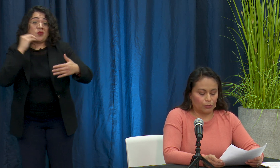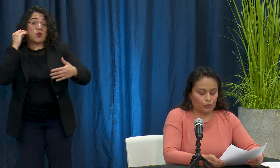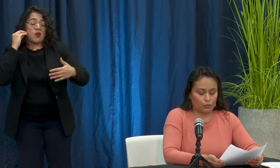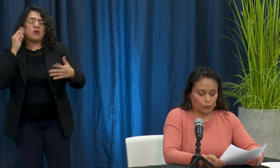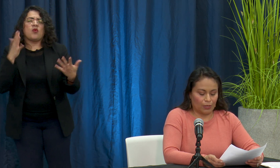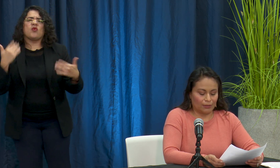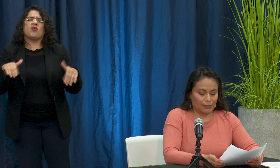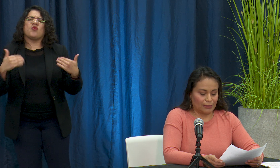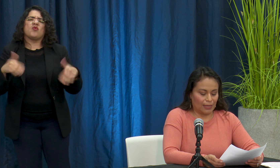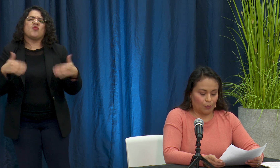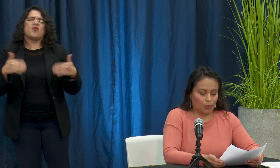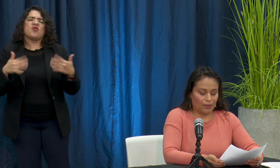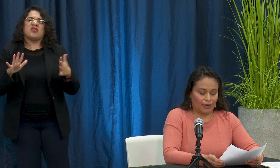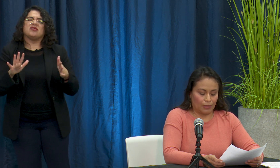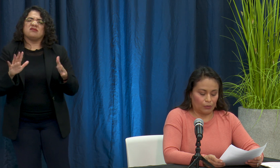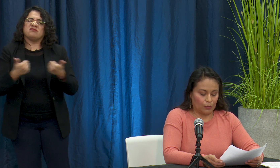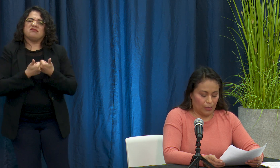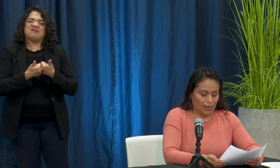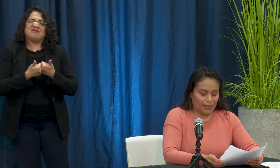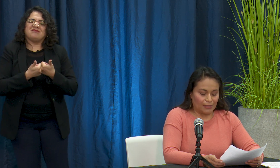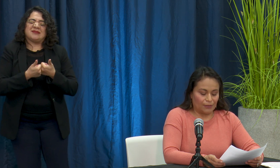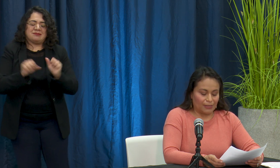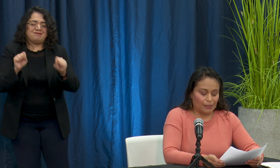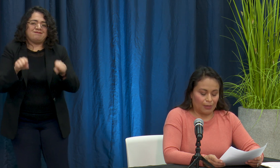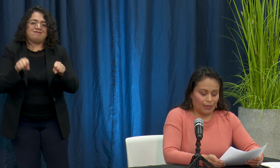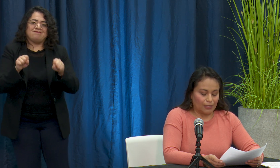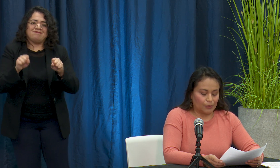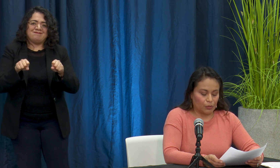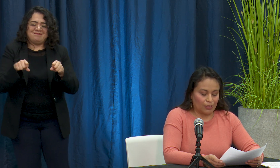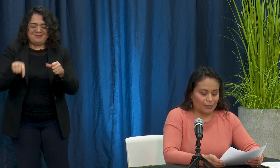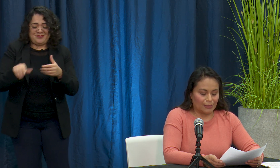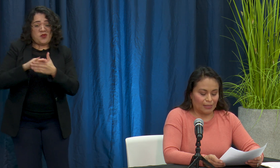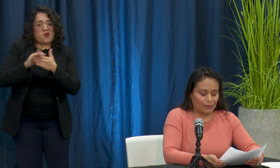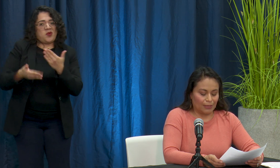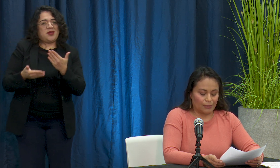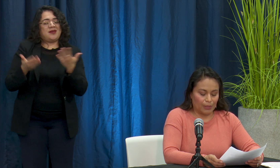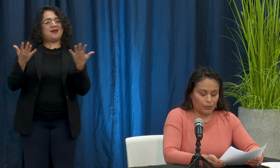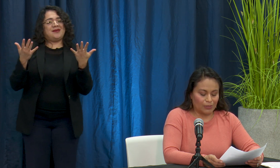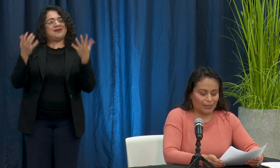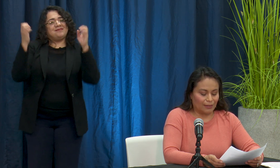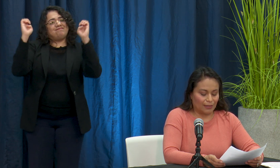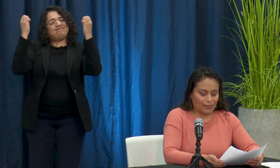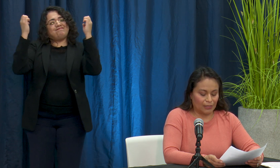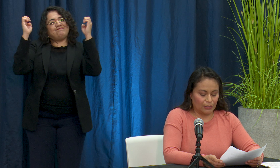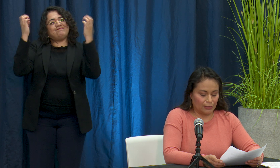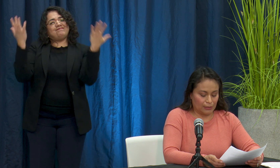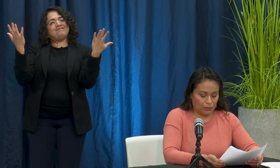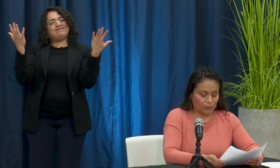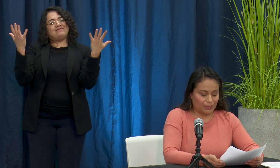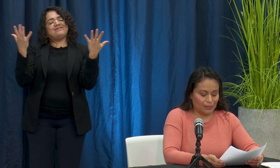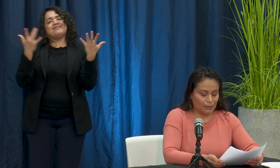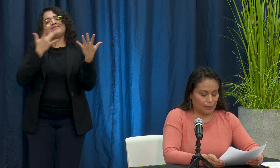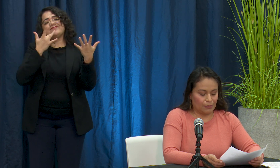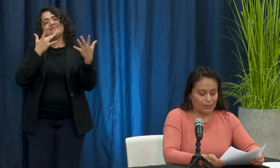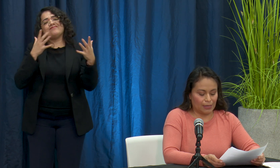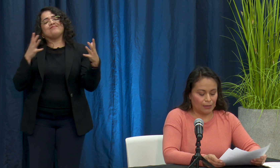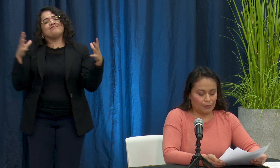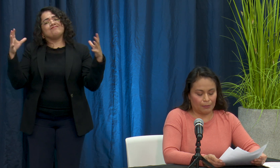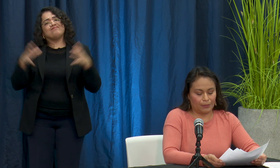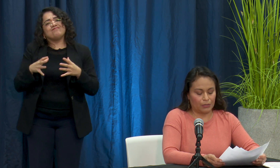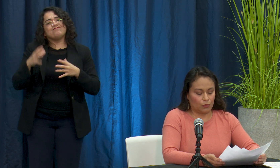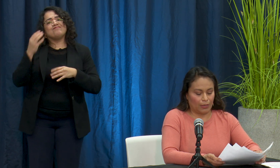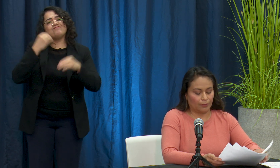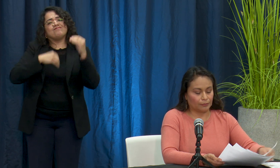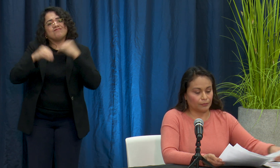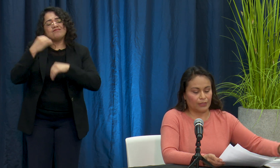muchos de nosotros durante esta época del año. Este fin de semana, las personas que celebran las Pascuas tendrán que hacerlo sin misa